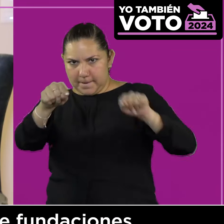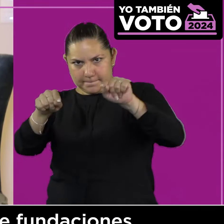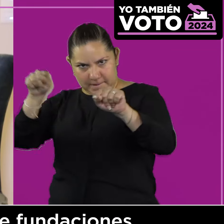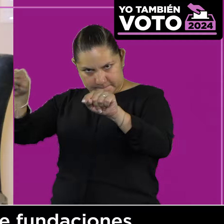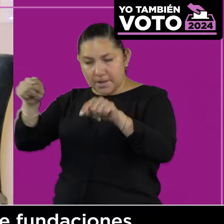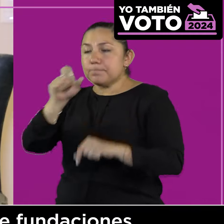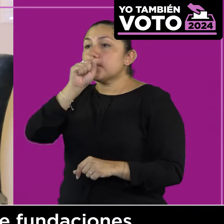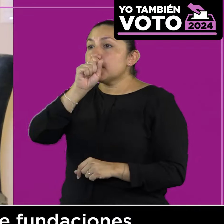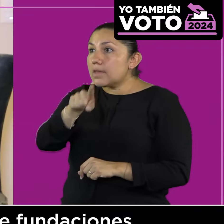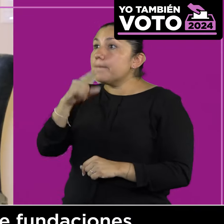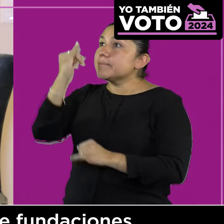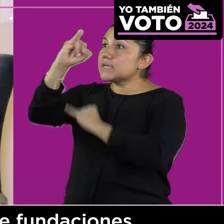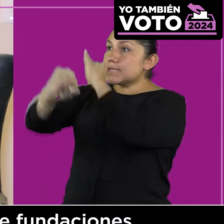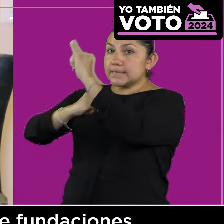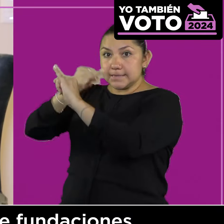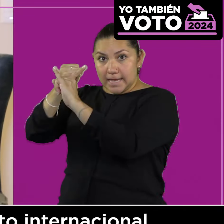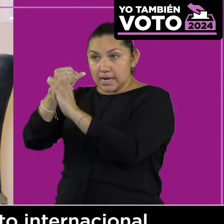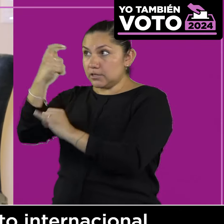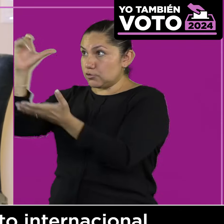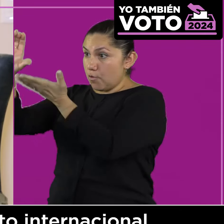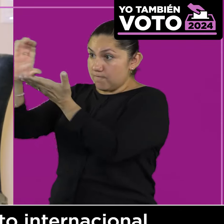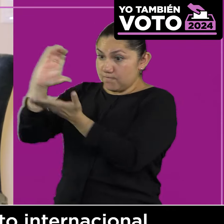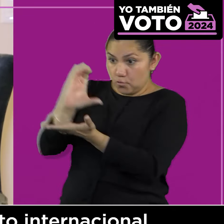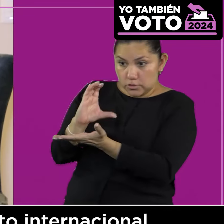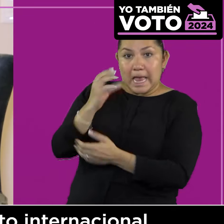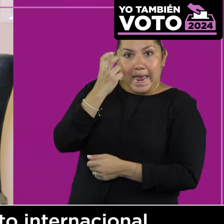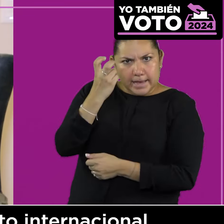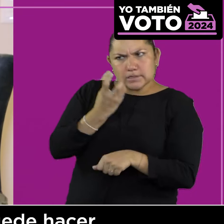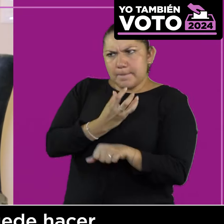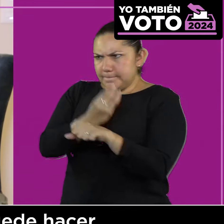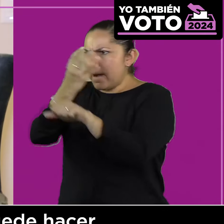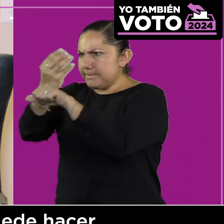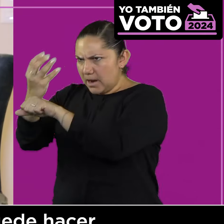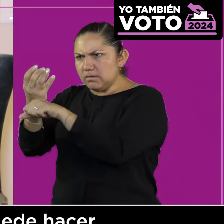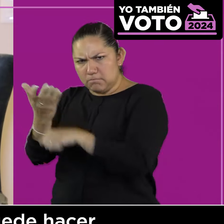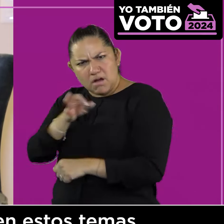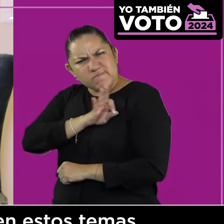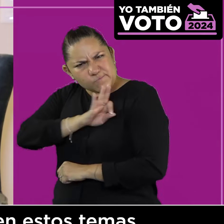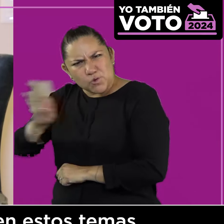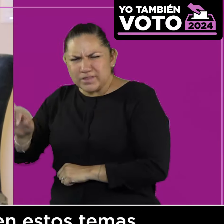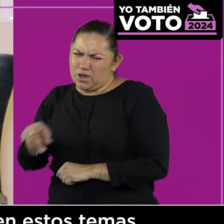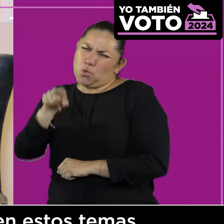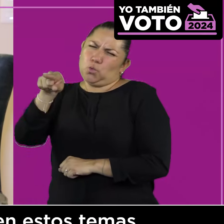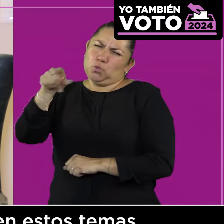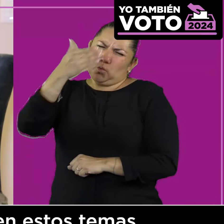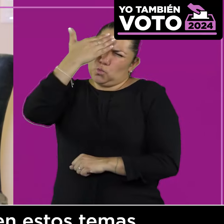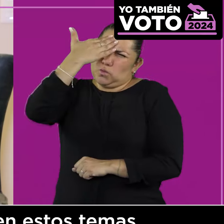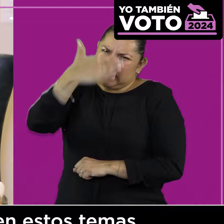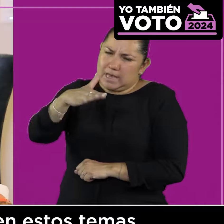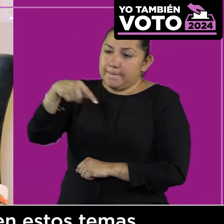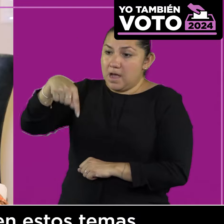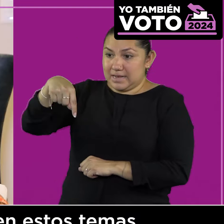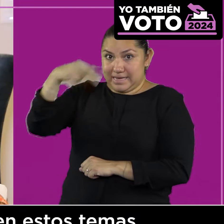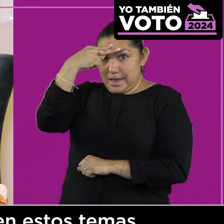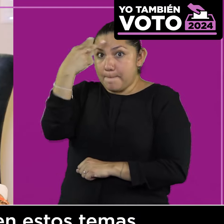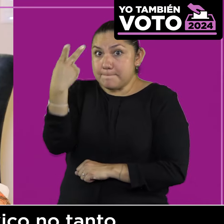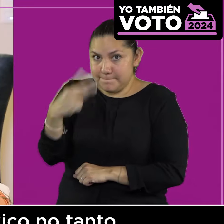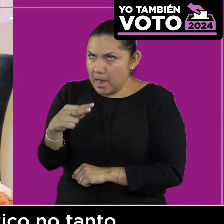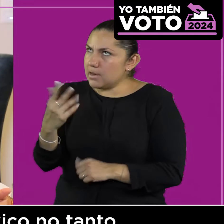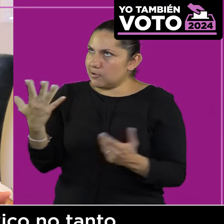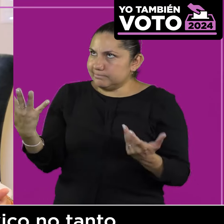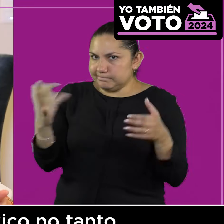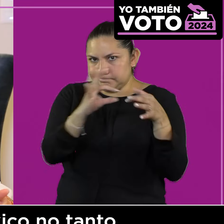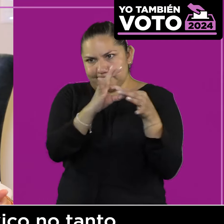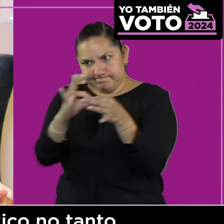tenemos con con el apoyo de fundaciones y financiamiento internacional que se puede hacer Tú sabes que es estos temas